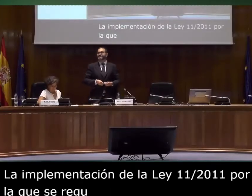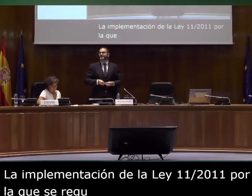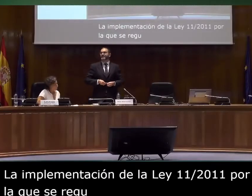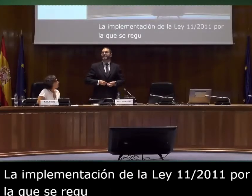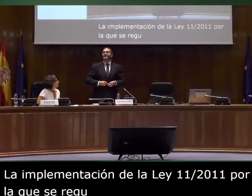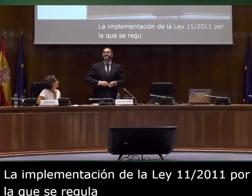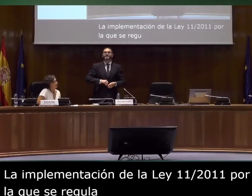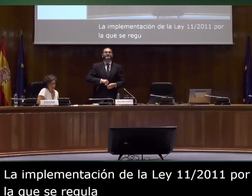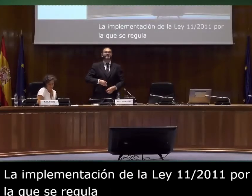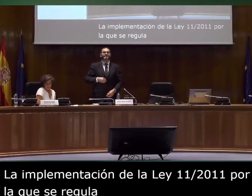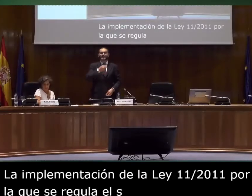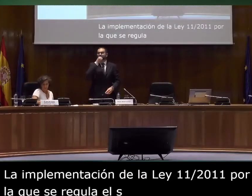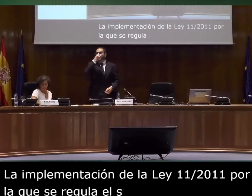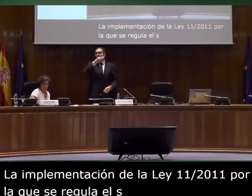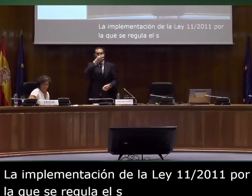Sordas.